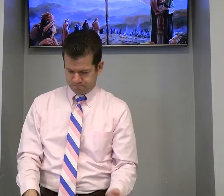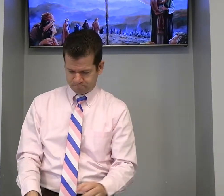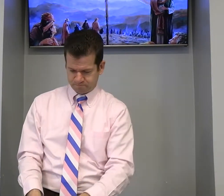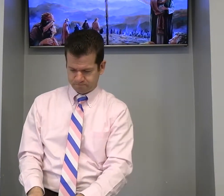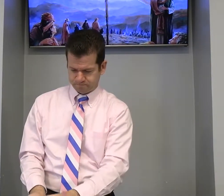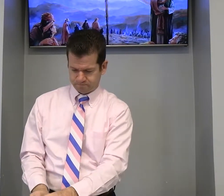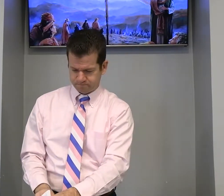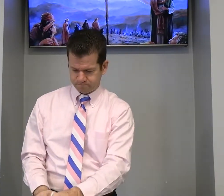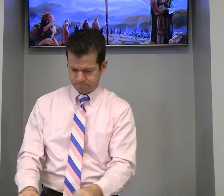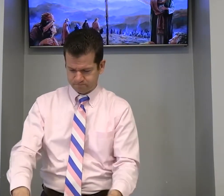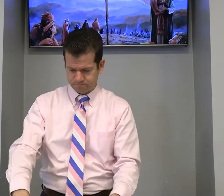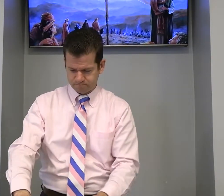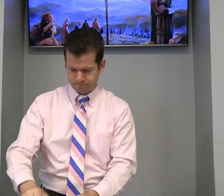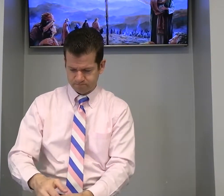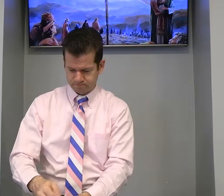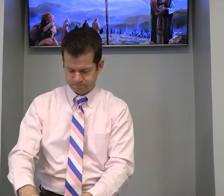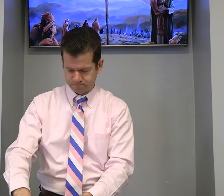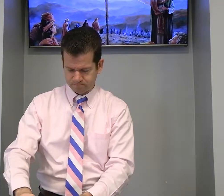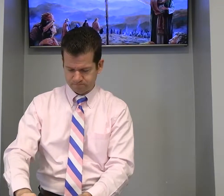Números, capítulo 21.